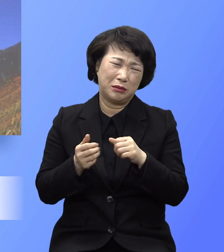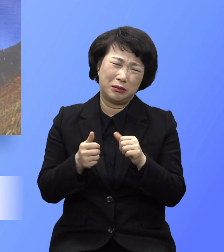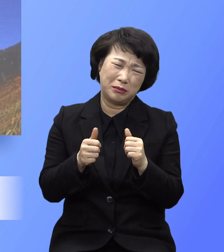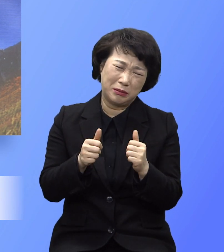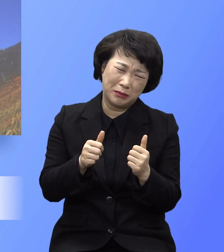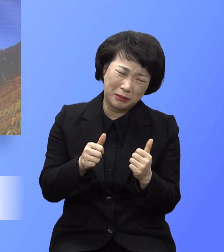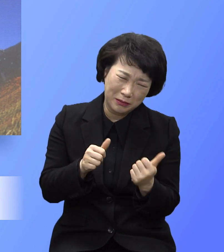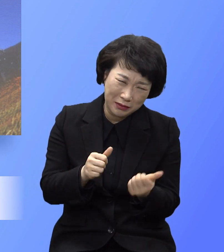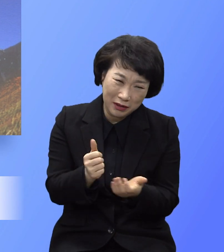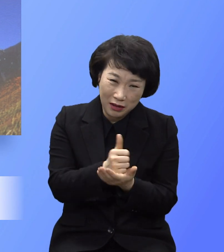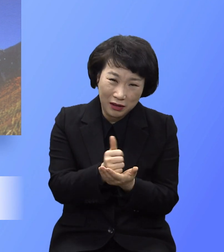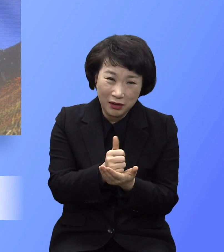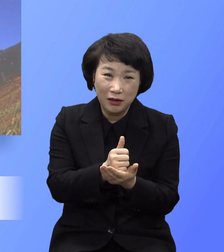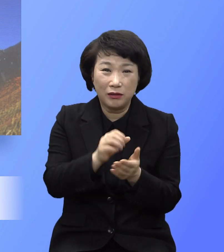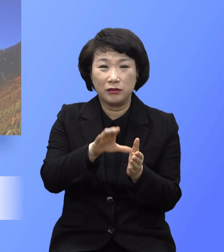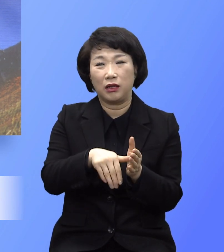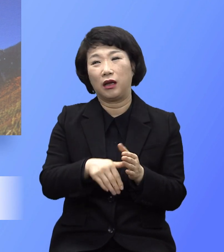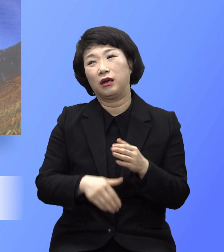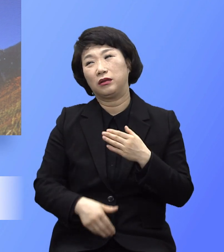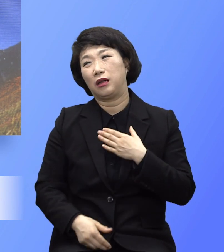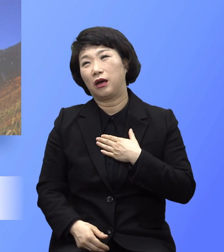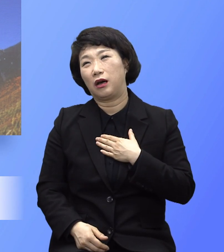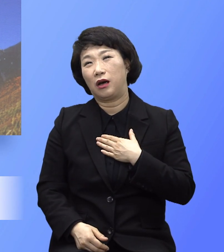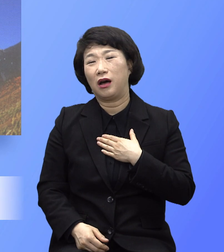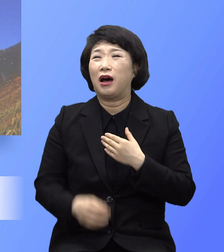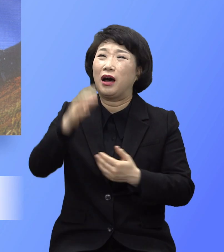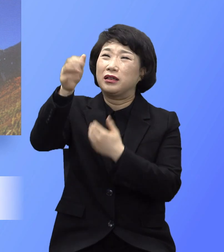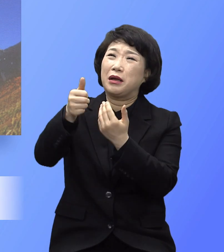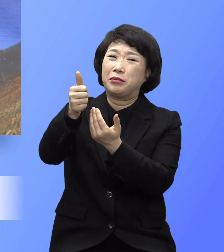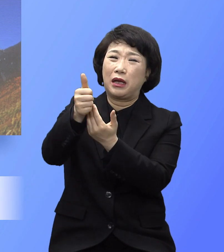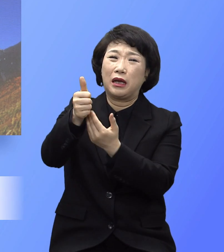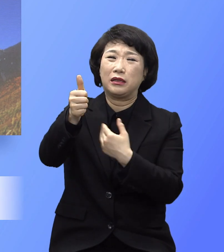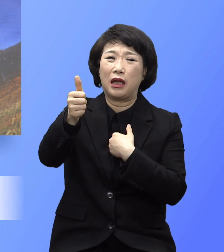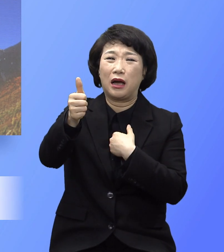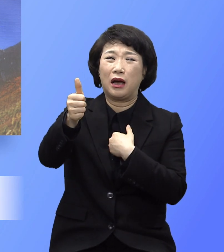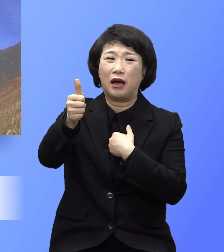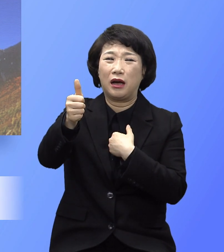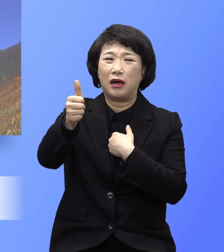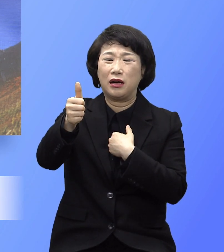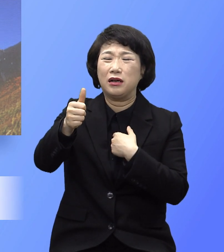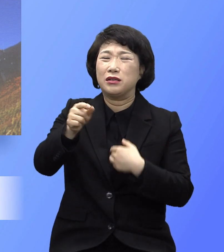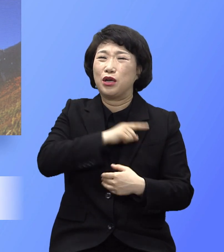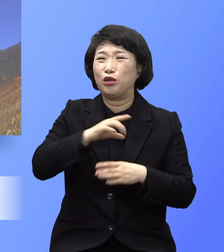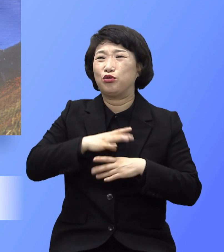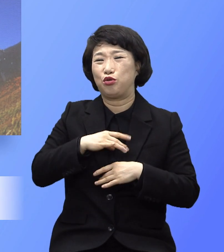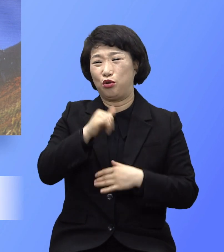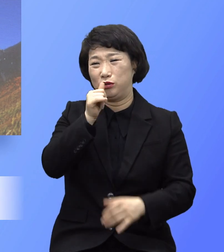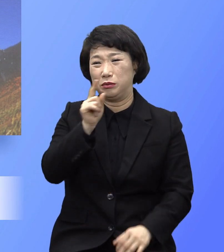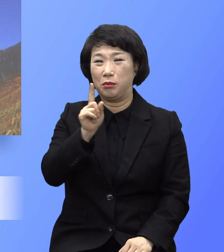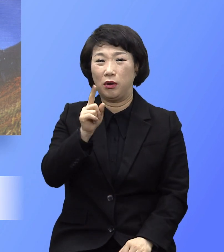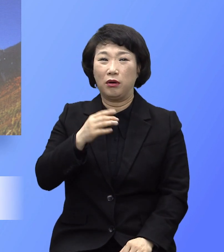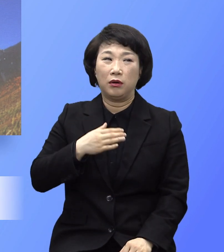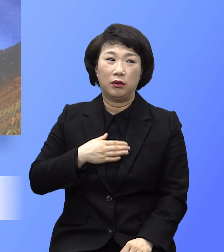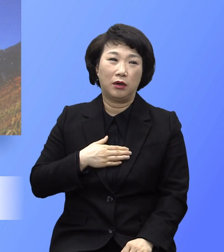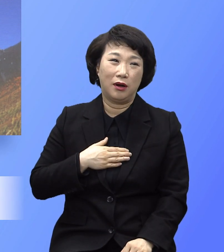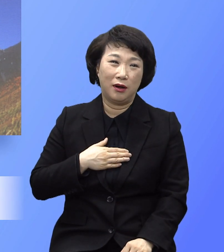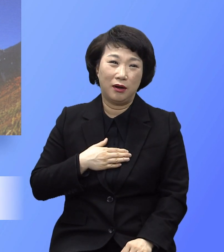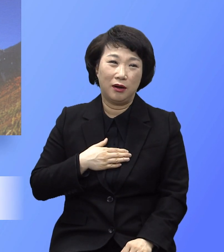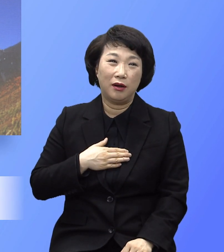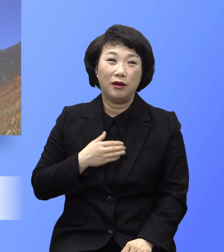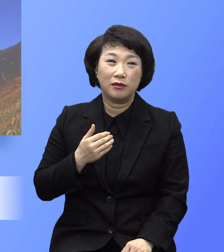죽음 직전에 이르렀을 때 하나님 앞에 딱 서서 가장 두려운 것이 뭐냐,